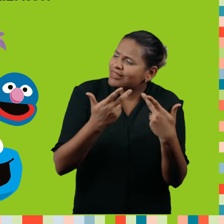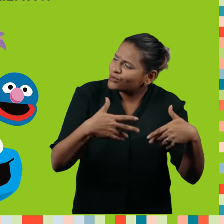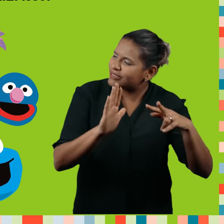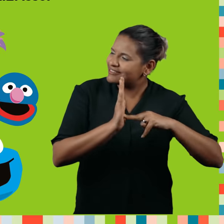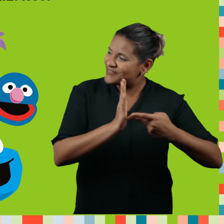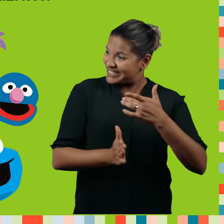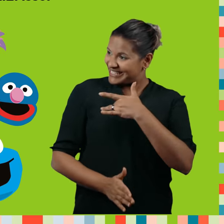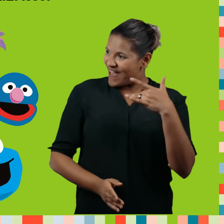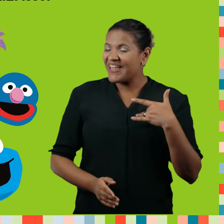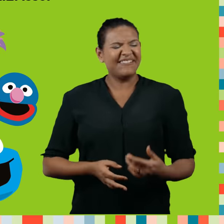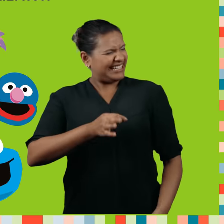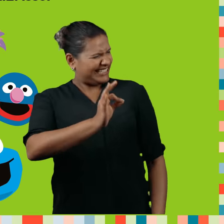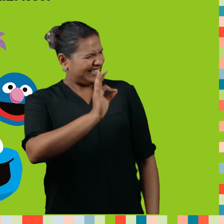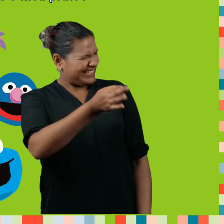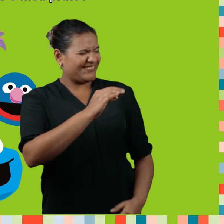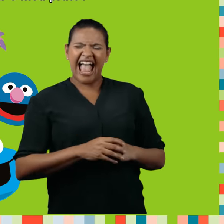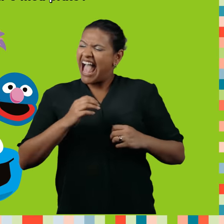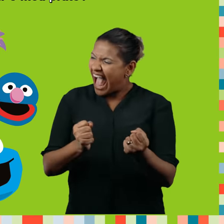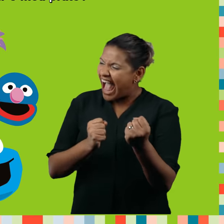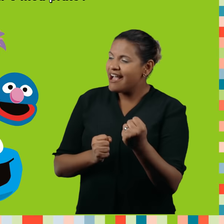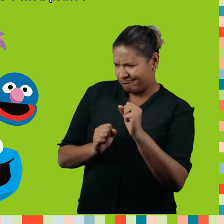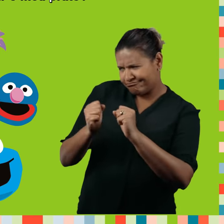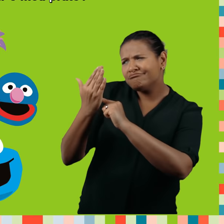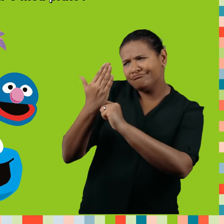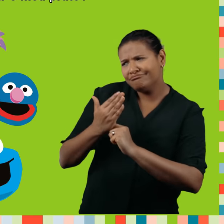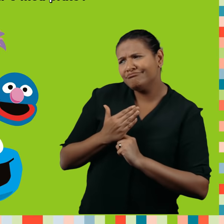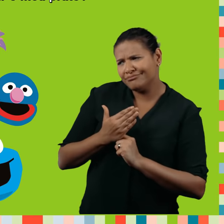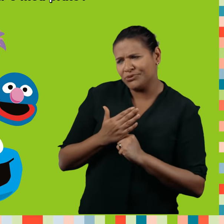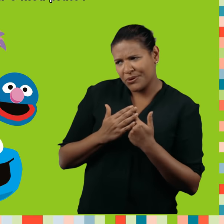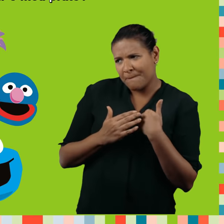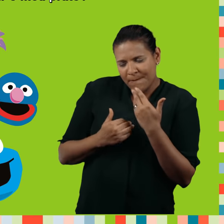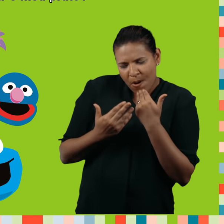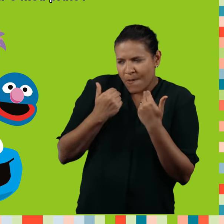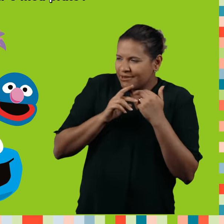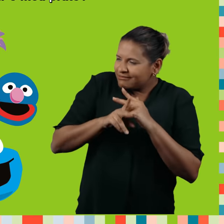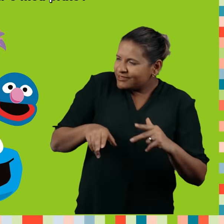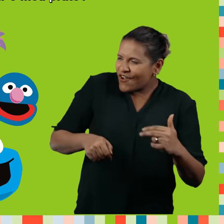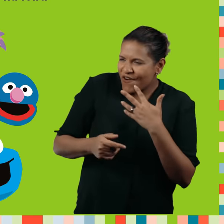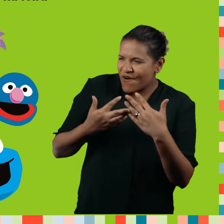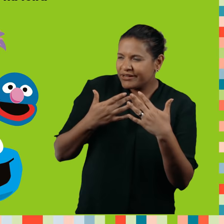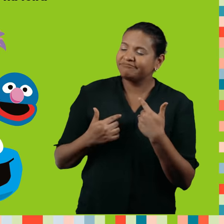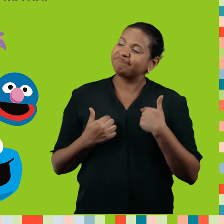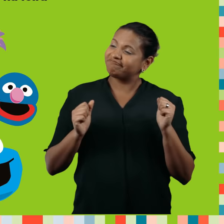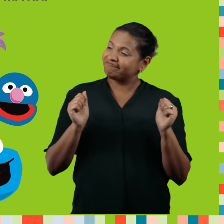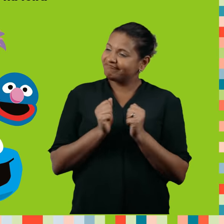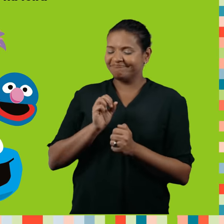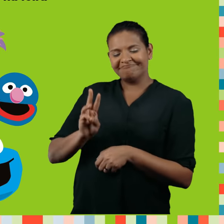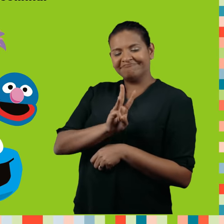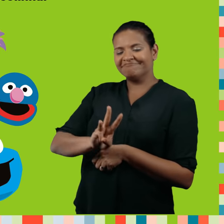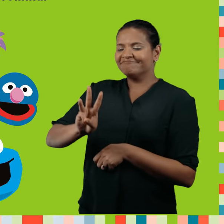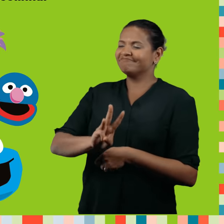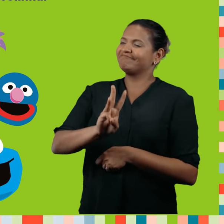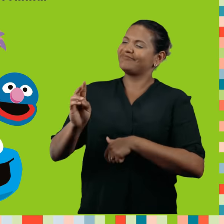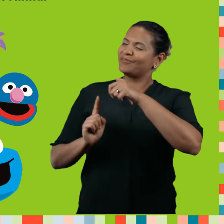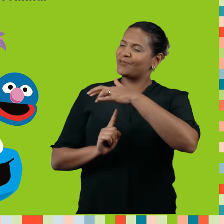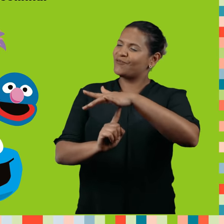naturais, ele fica saudável? Isso! Ha! Então vocês podem me ajudar a colorir o meu prato? Eu vou passear com vocês na feira